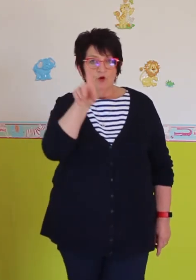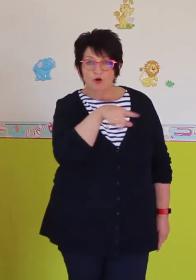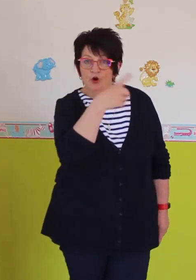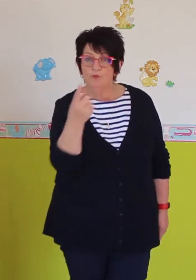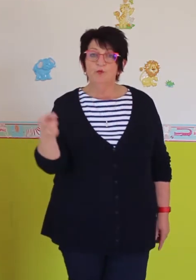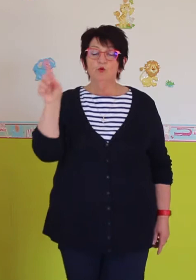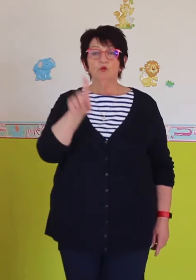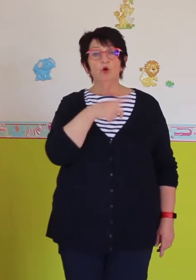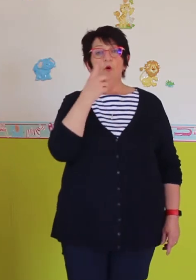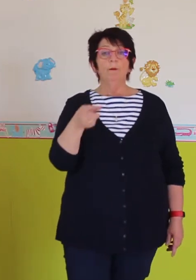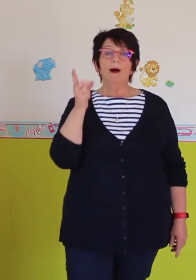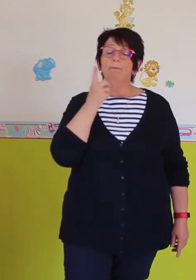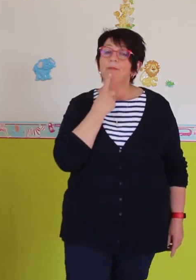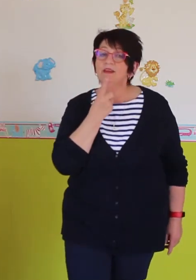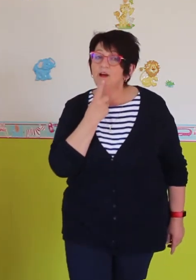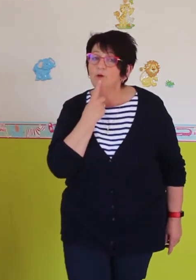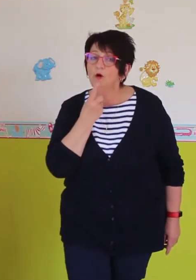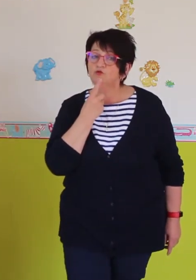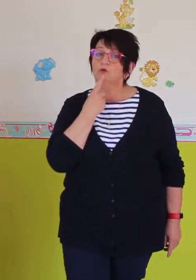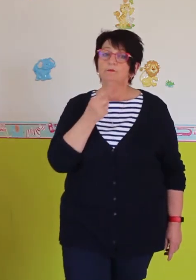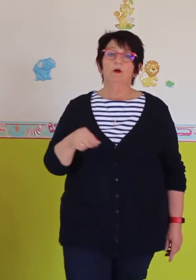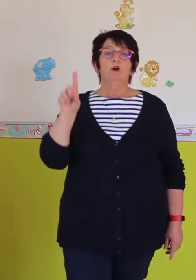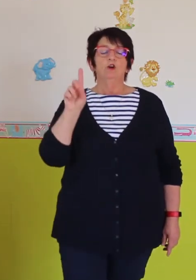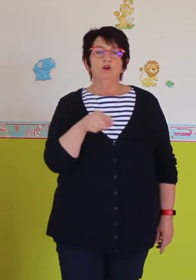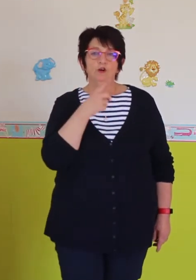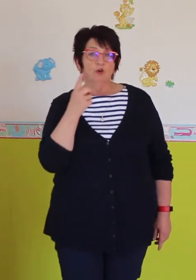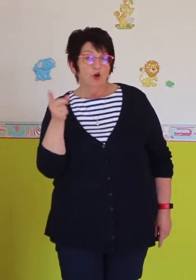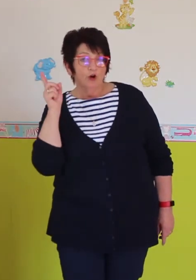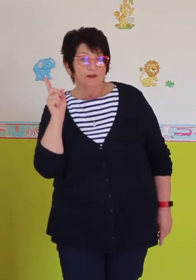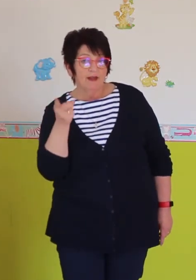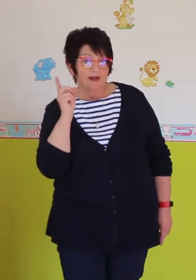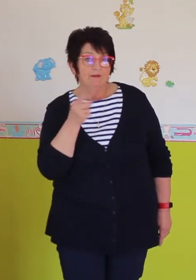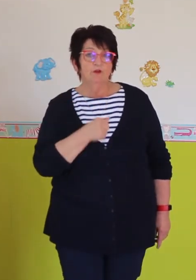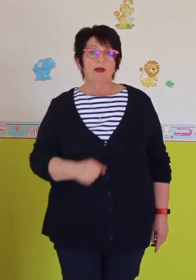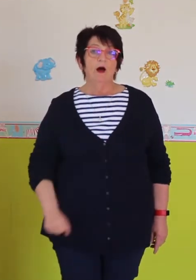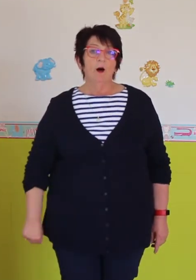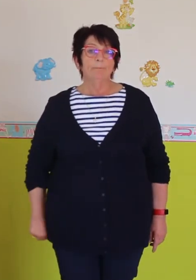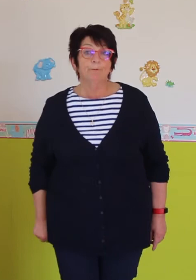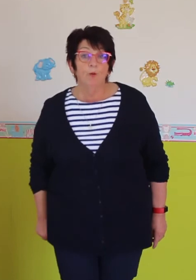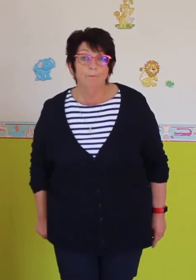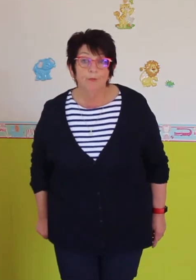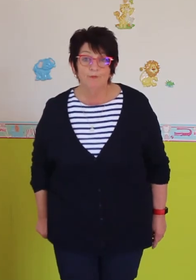le bourdon m'a piqué le menton, le coquine, il voulait un bonbon.